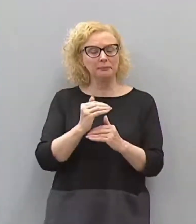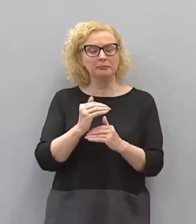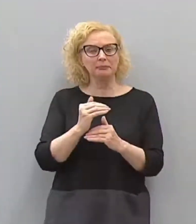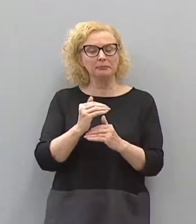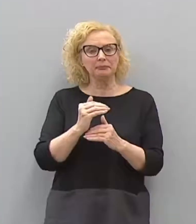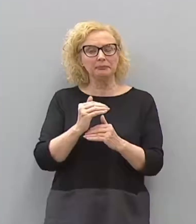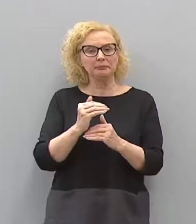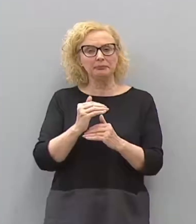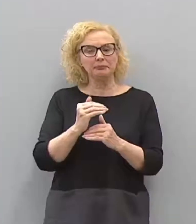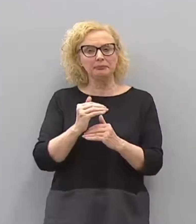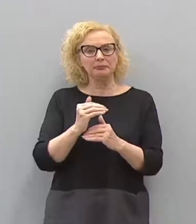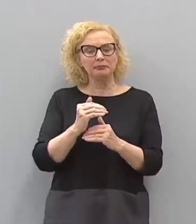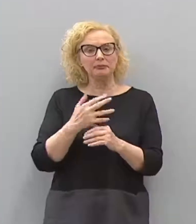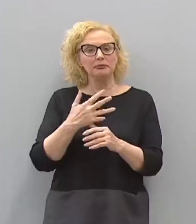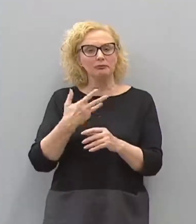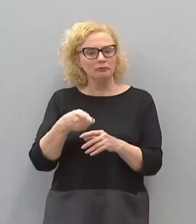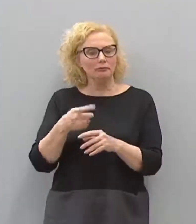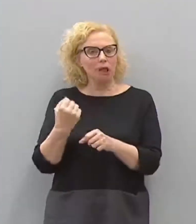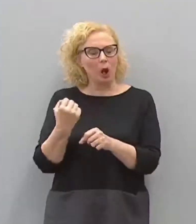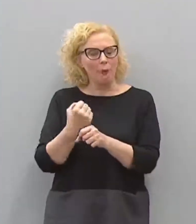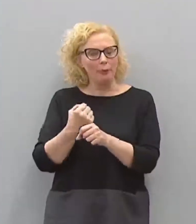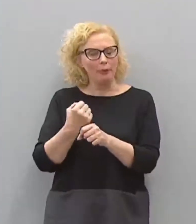una loro maggiore